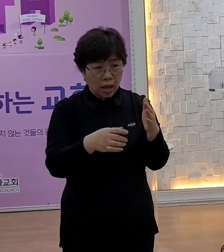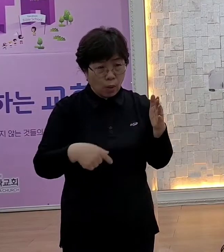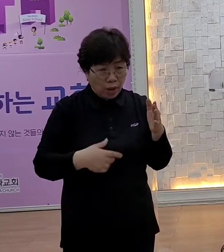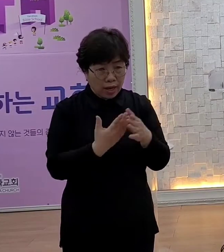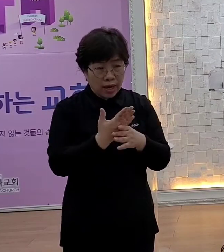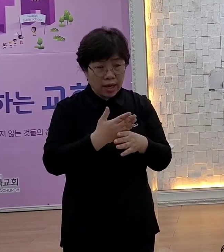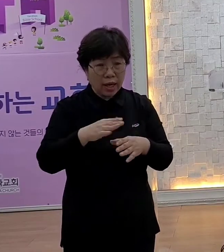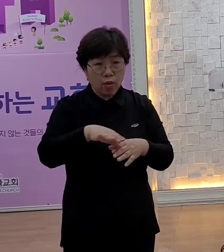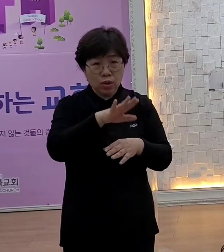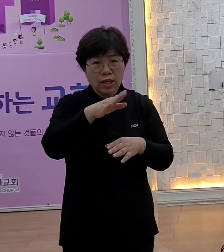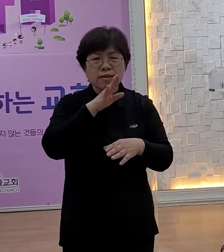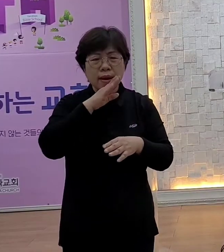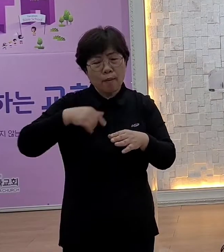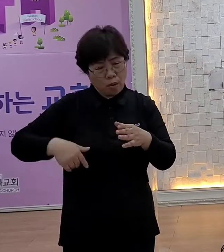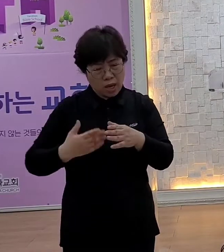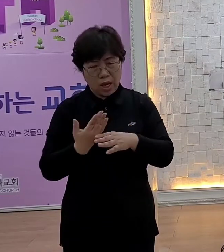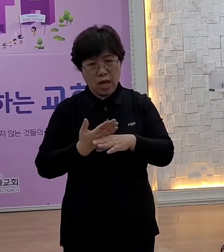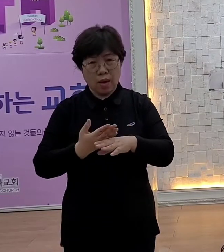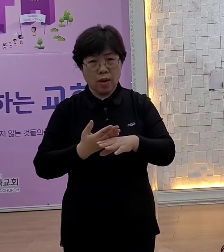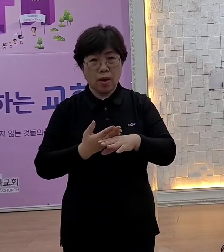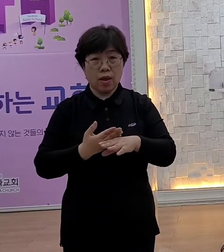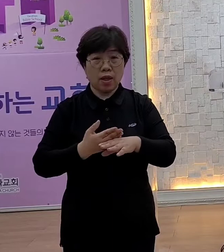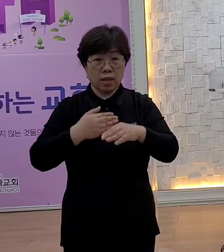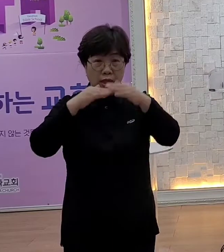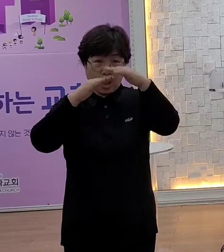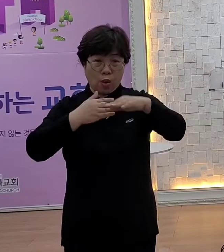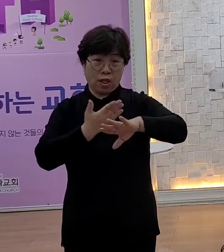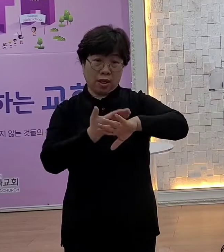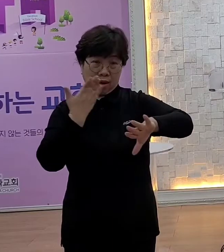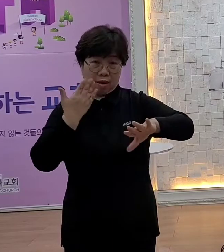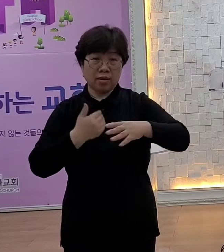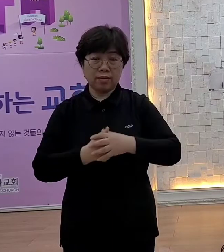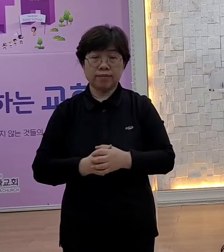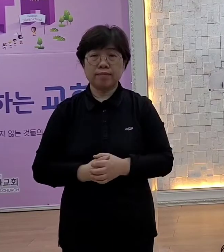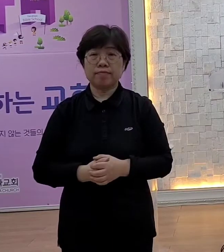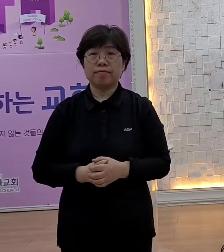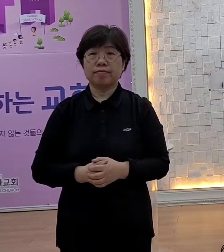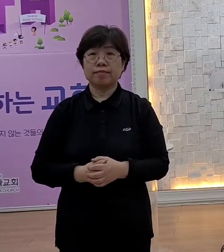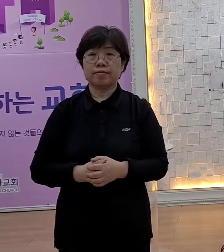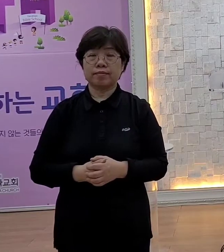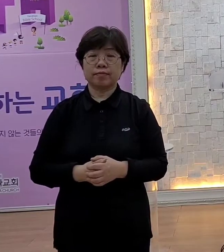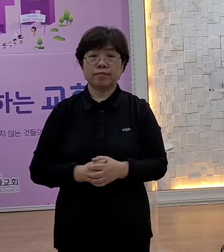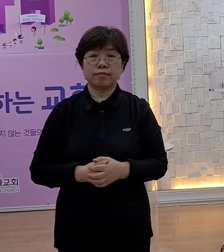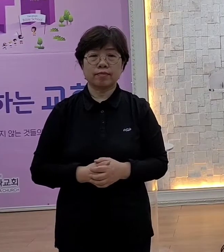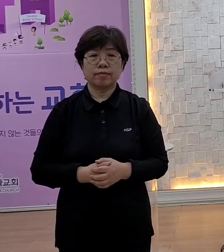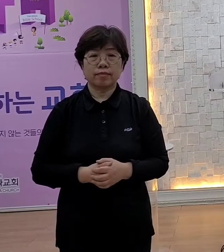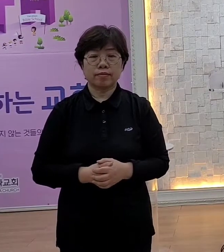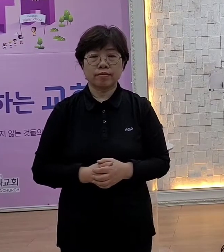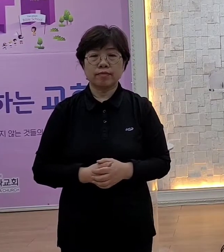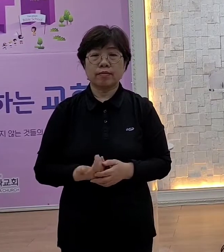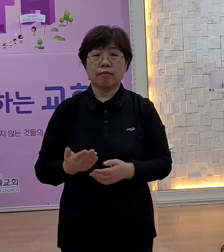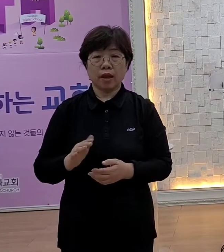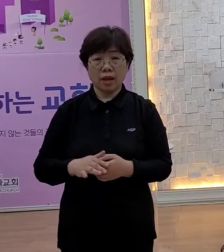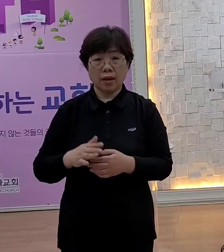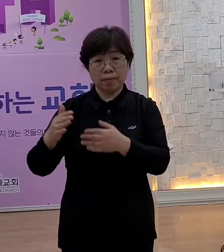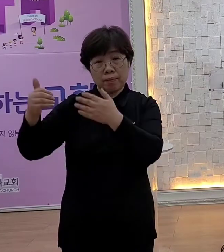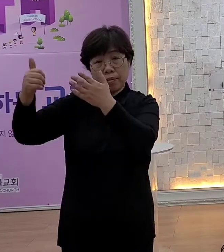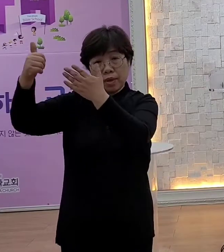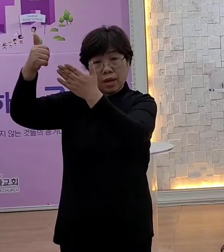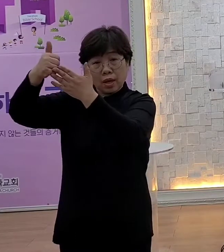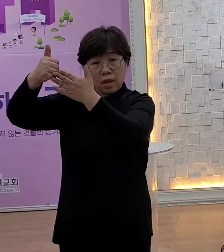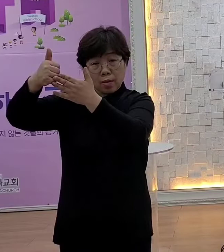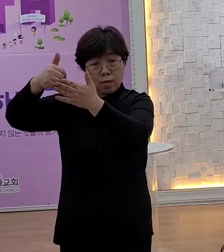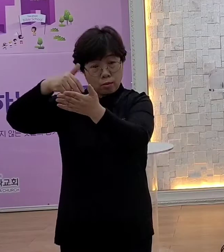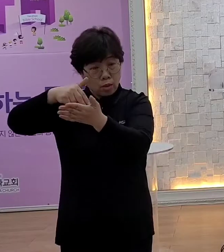하나님은 이 일에 대해서 회개처럼 보이지만 제가 온전한 회개가 아니라 했잖아요. 그러면 하나님은 어떻게 반응하셔야 될까요? 온전한